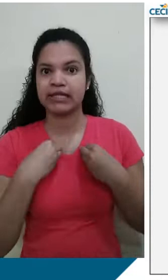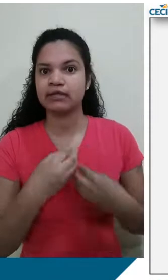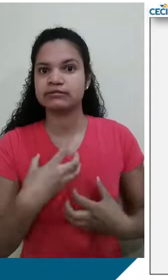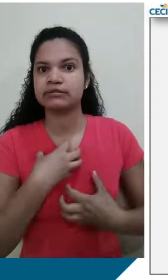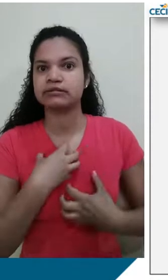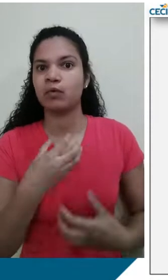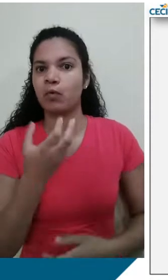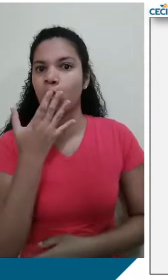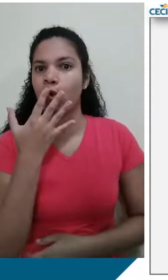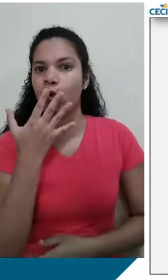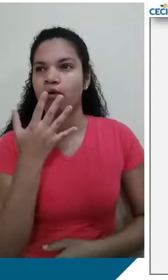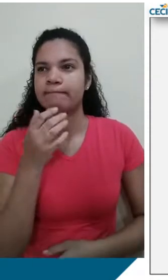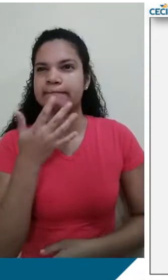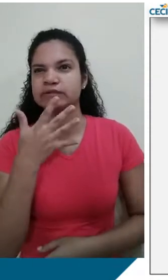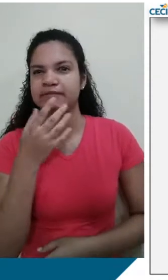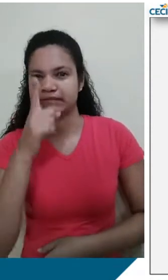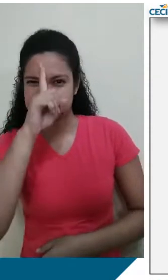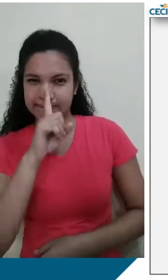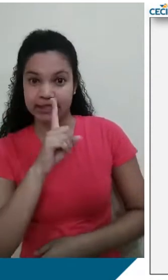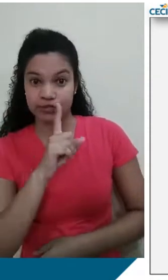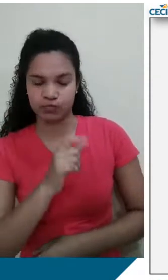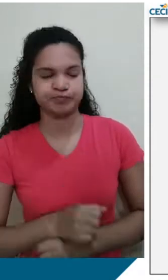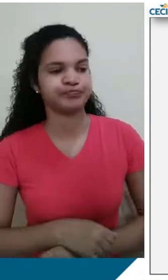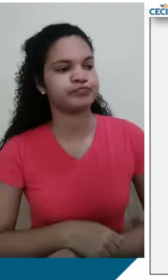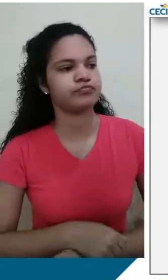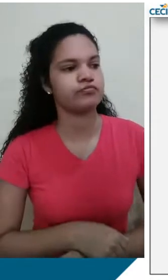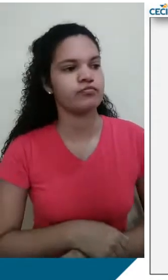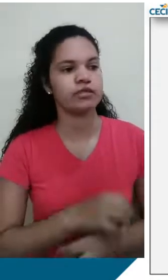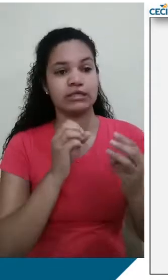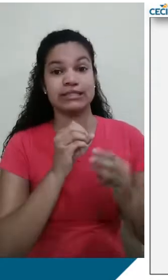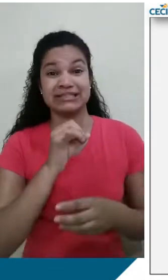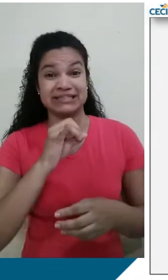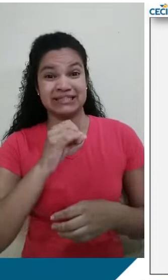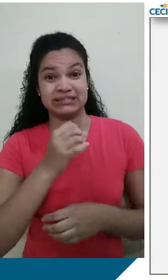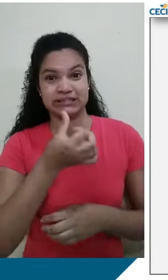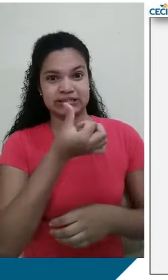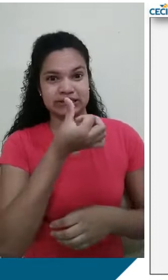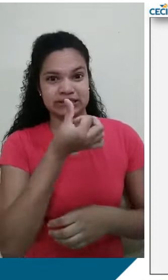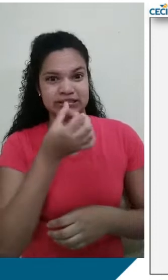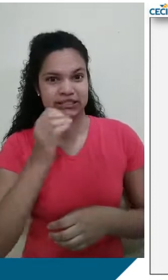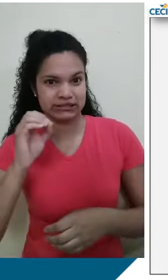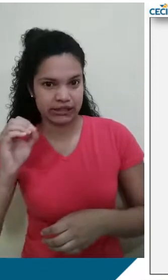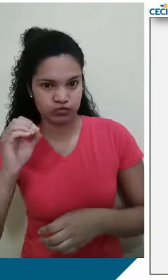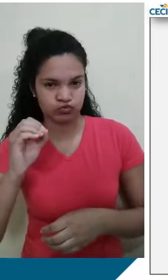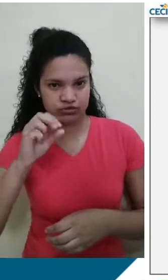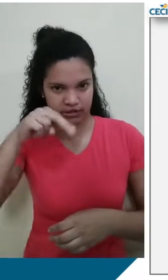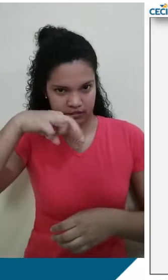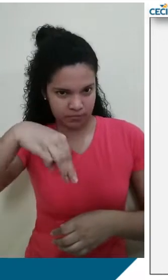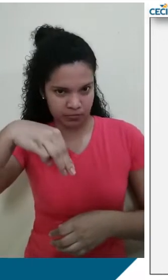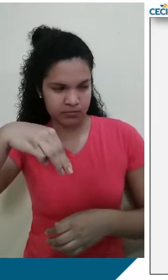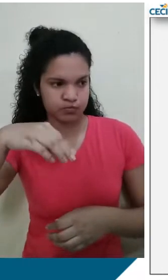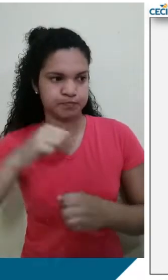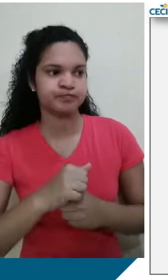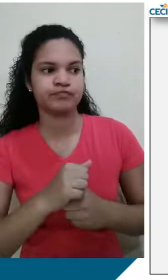a sensação de ver uma cor amarelada. Já uma luz na faixa de comprimento de onda de 600 nanômetros, retângulo